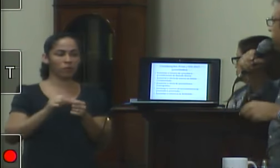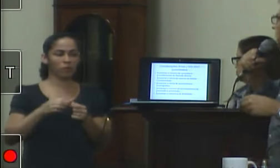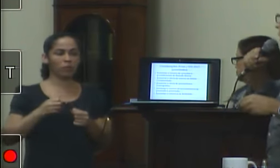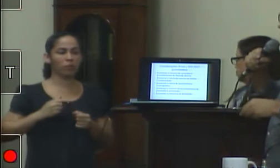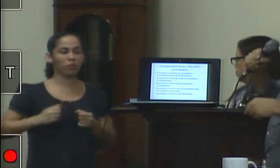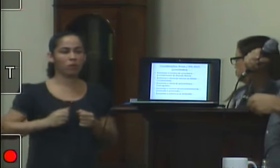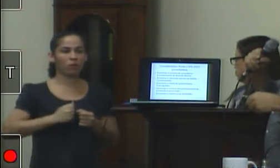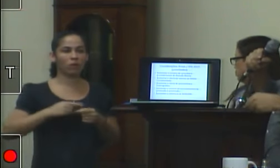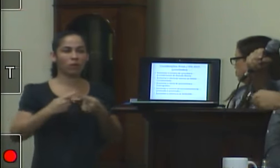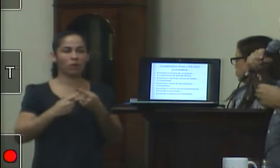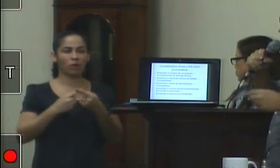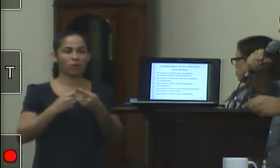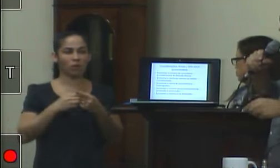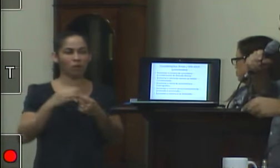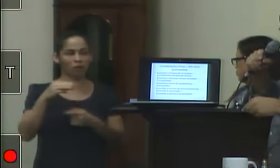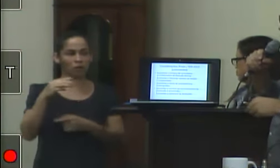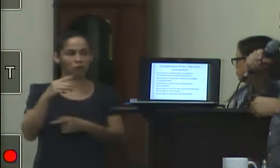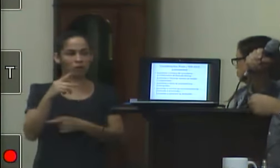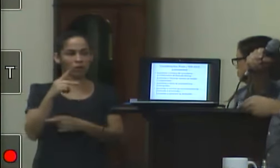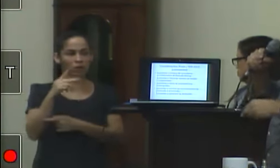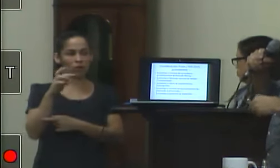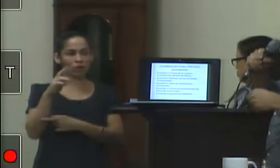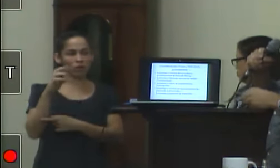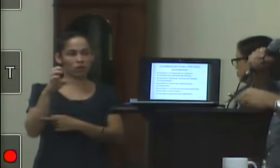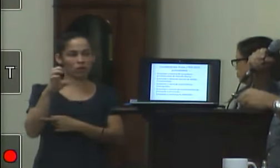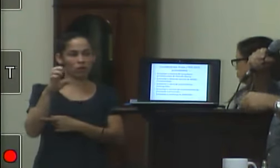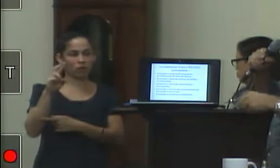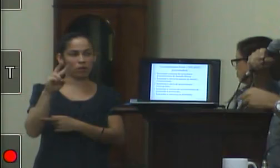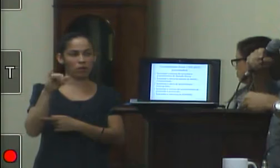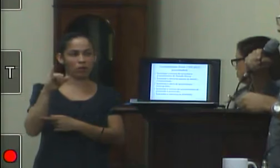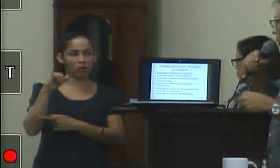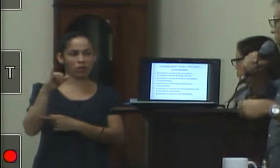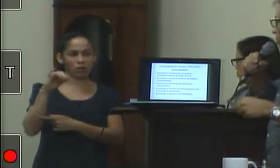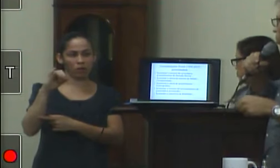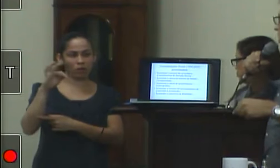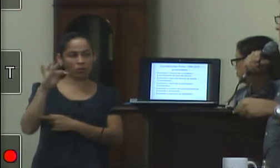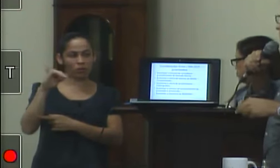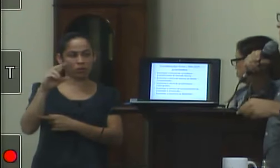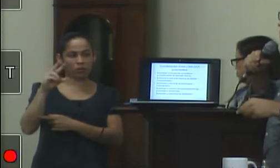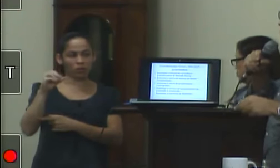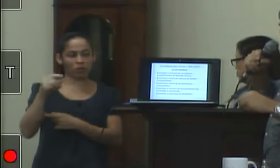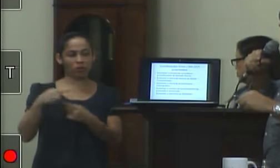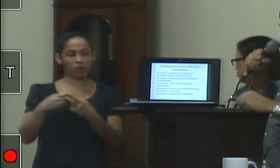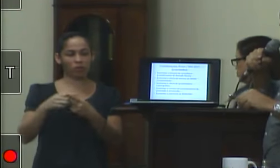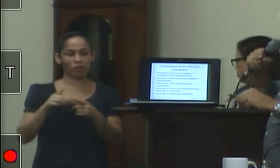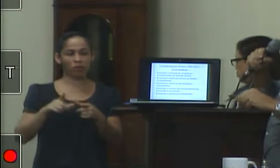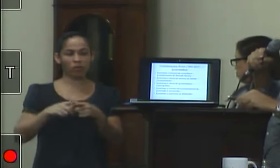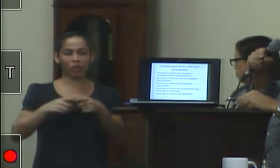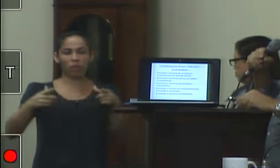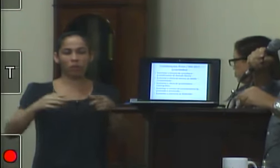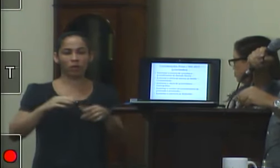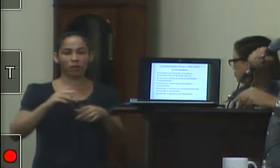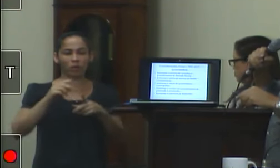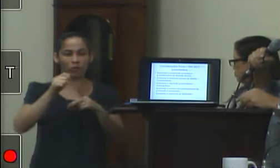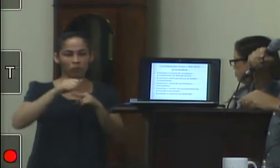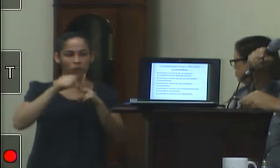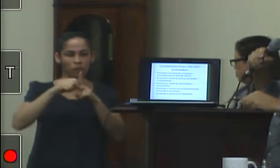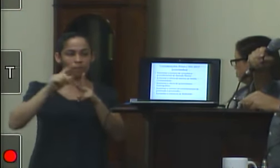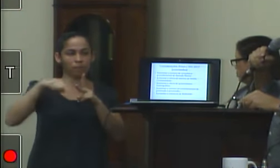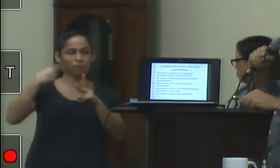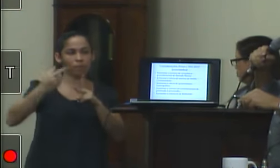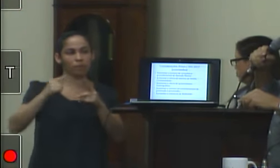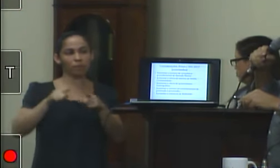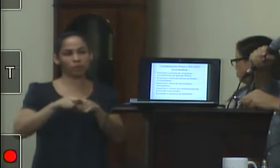mamografias, né? Nós vamos realizar mutirões agora, nesses próximos 2 meses, para aumentar a captação desse